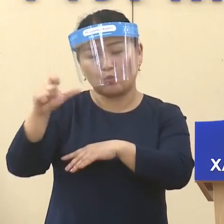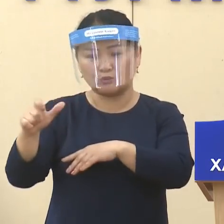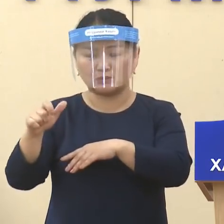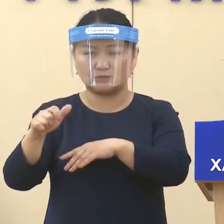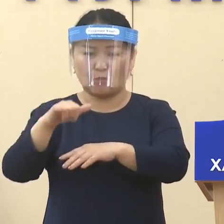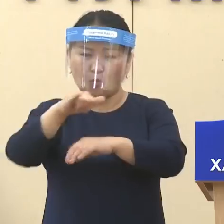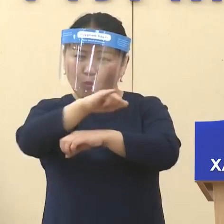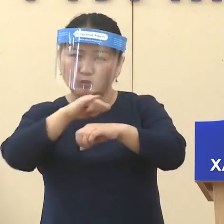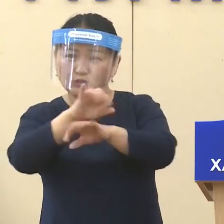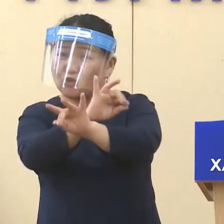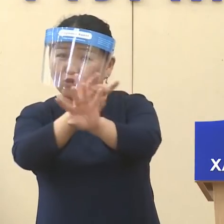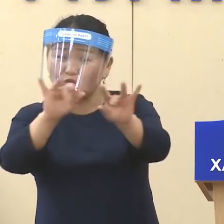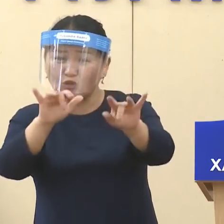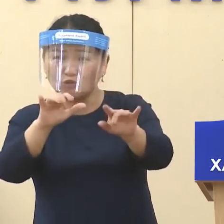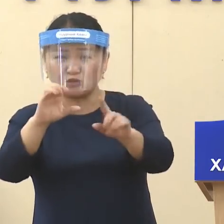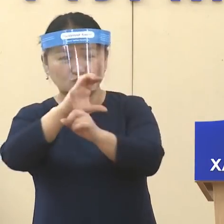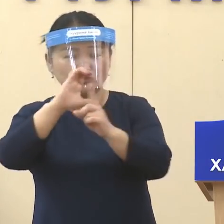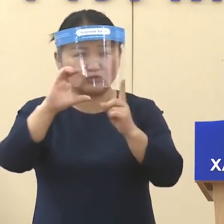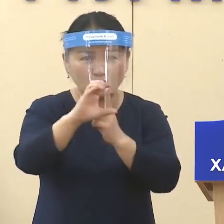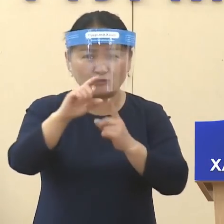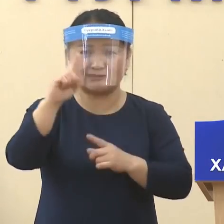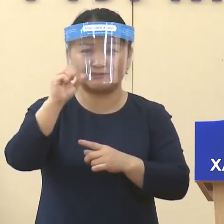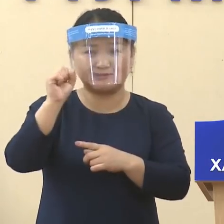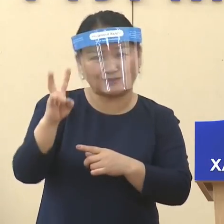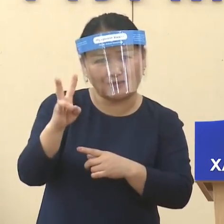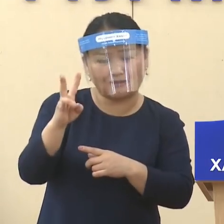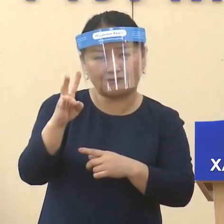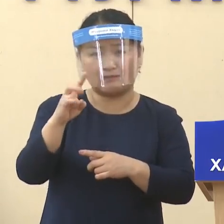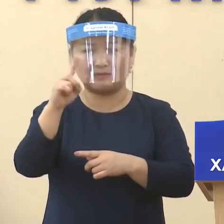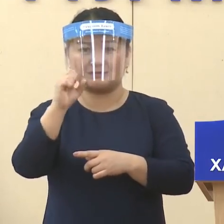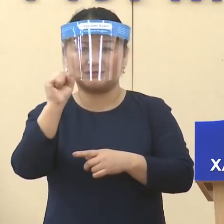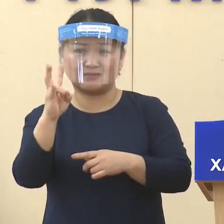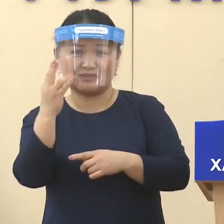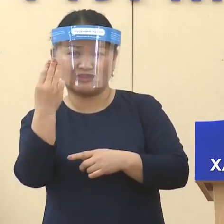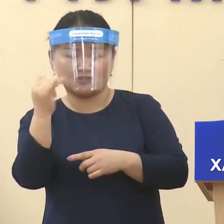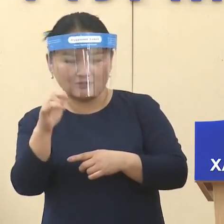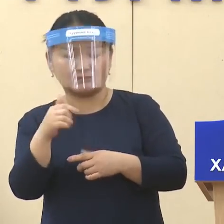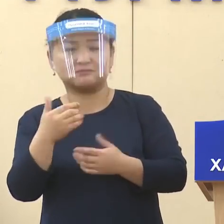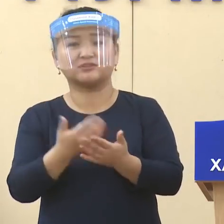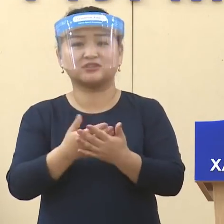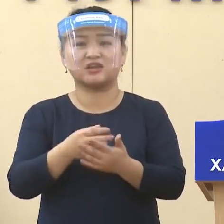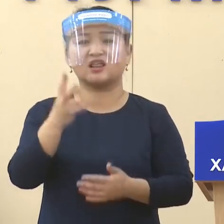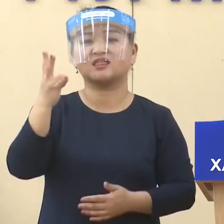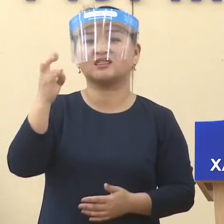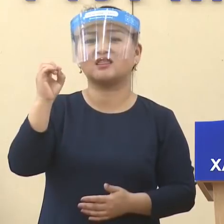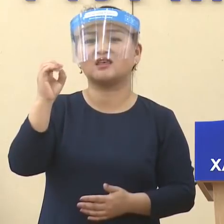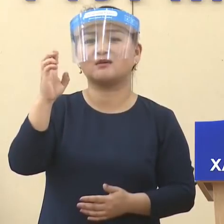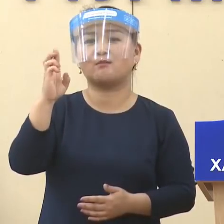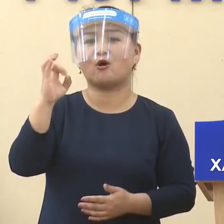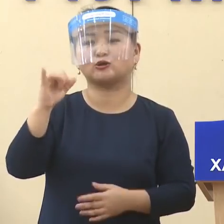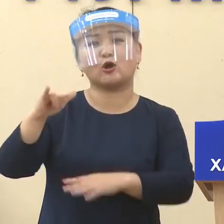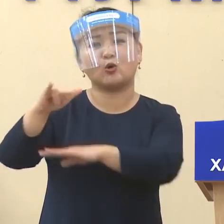онцлог байдаг. За тухайлбал Ебола ягаад Африк орнуудад л эрчимтэй тараад тасрахгүй юм гэхээр тэр одоо